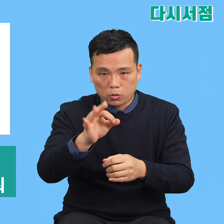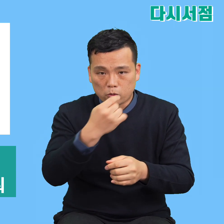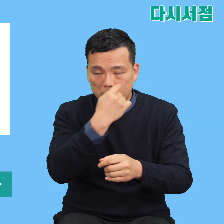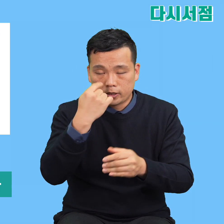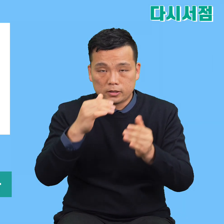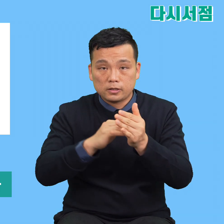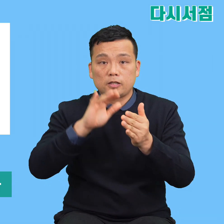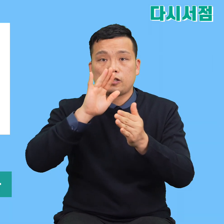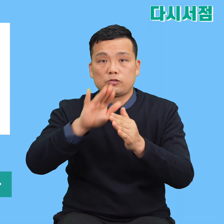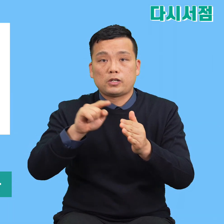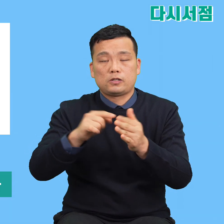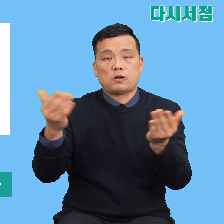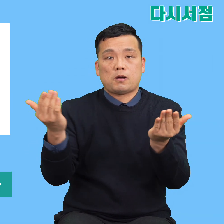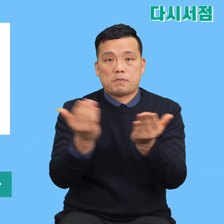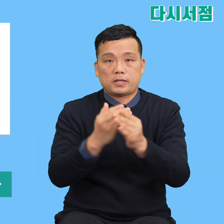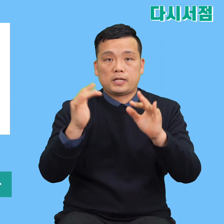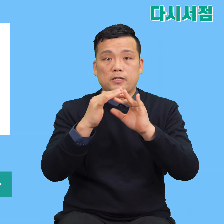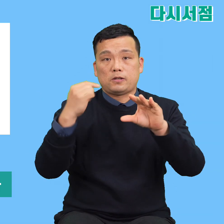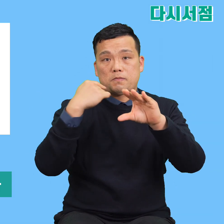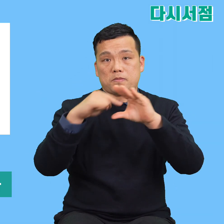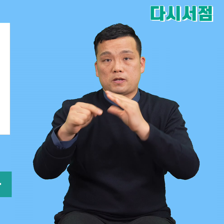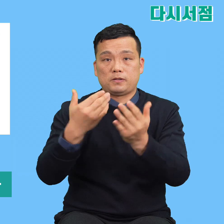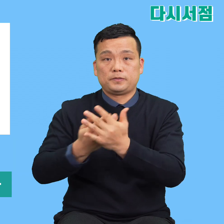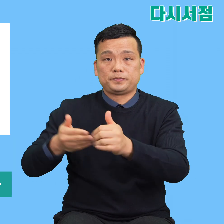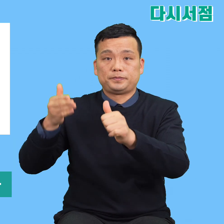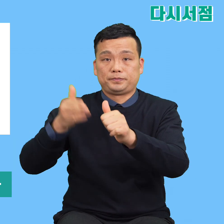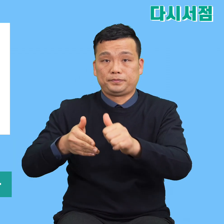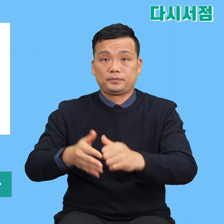양식에 맞춰 작성해서 발송해야 합니다.